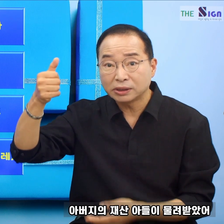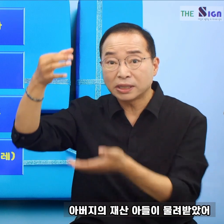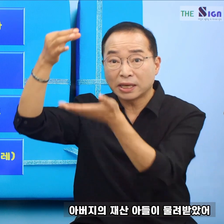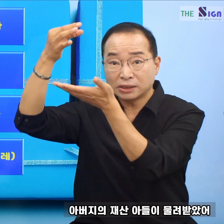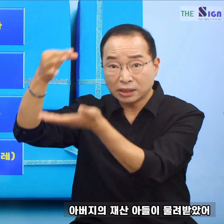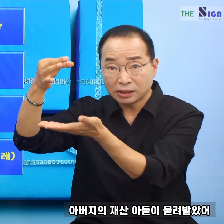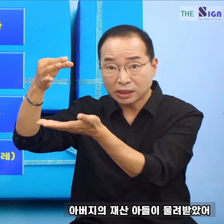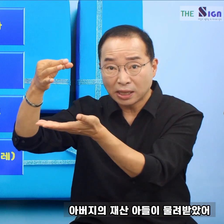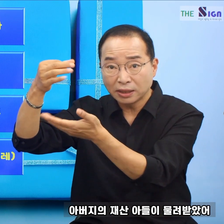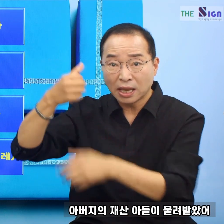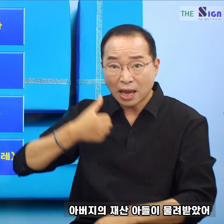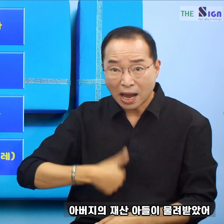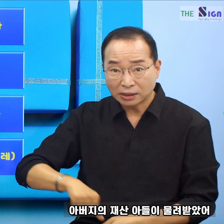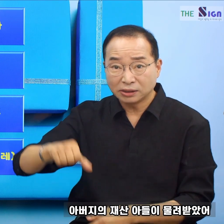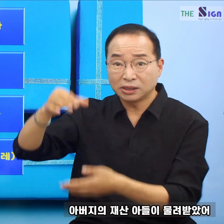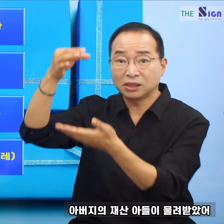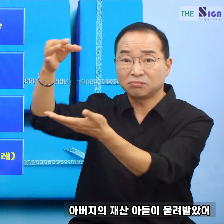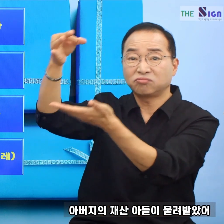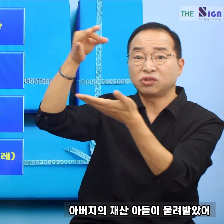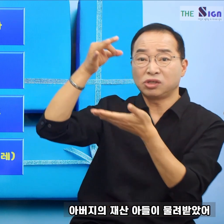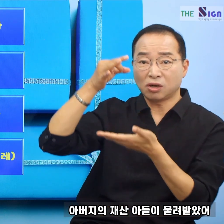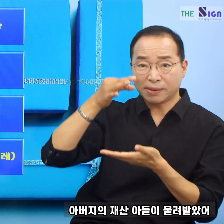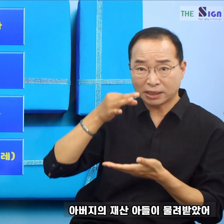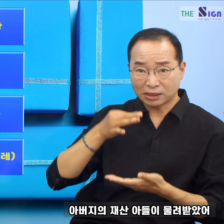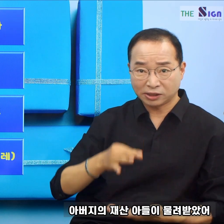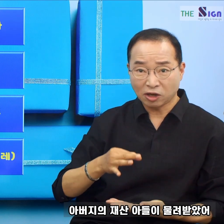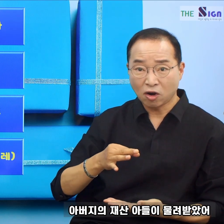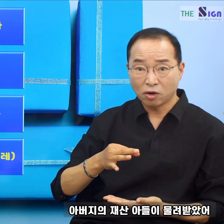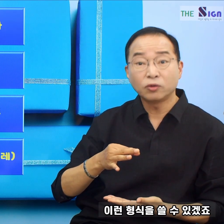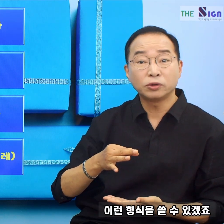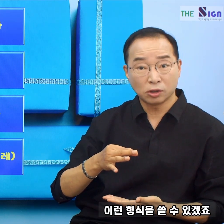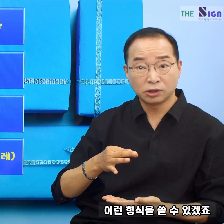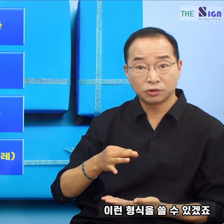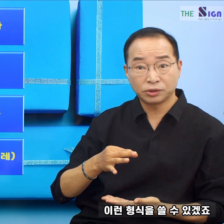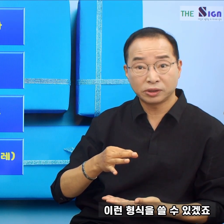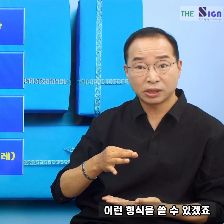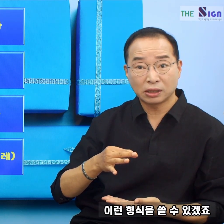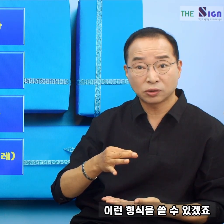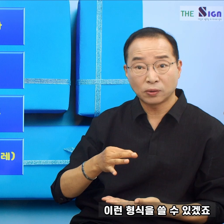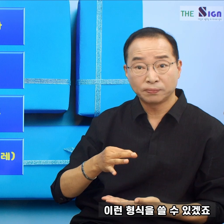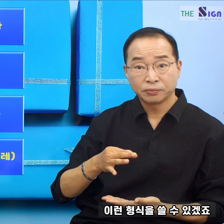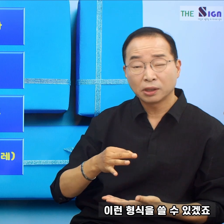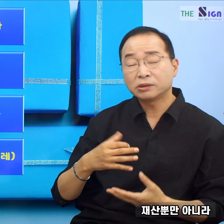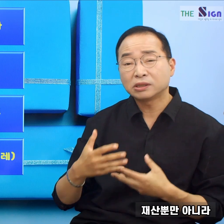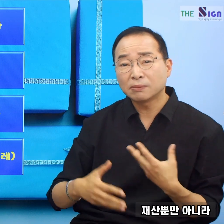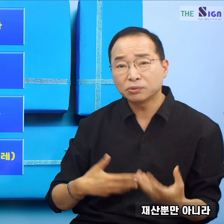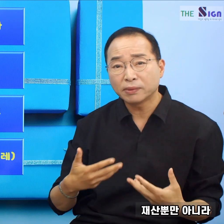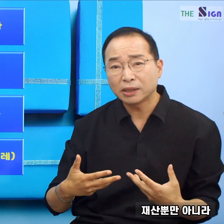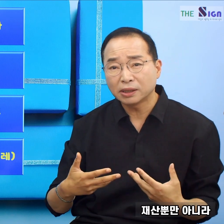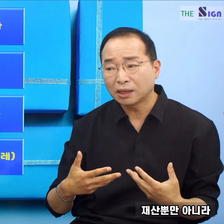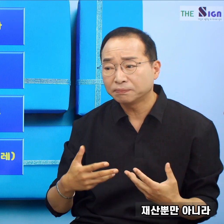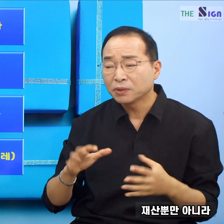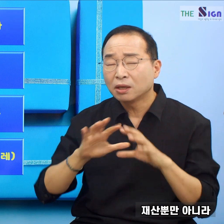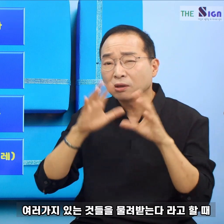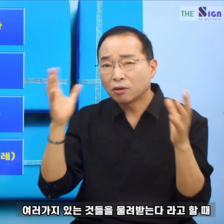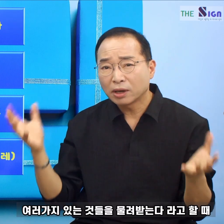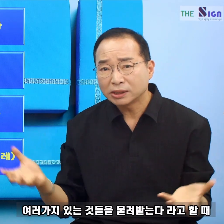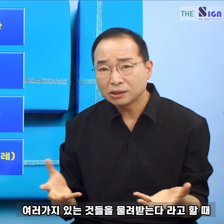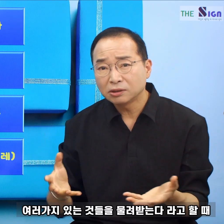아버지의 재산 아들이 물려받았어. 이런 형식으로 쓸 수 있겠죠. 그리고 재산뿐만 아니라 여러 가지 있는